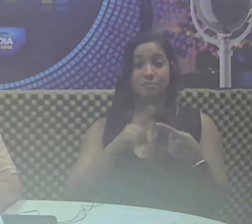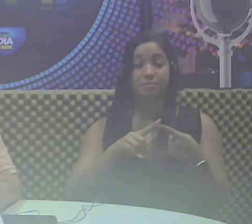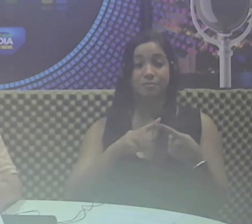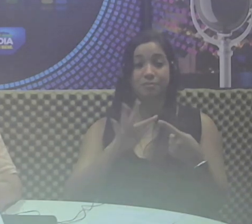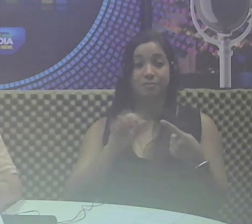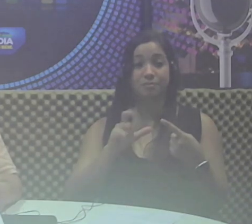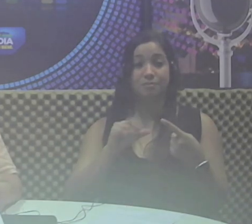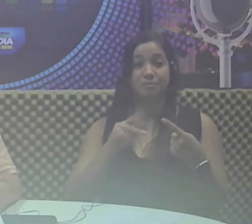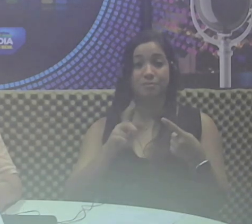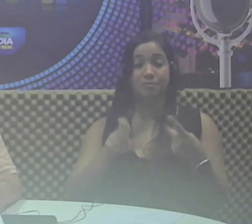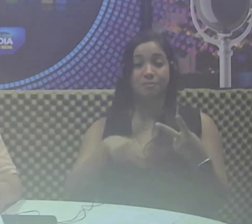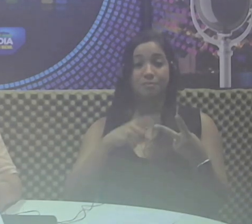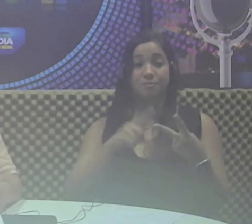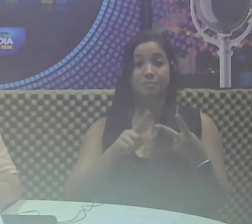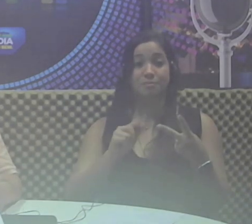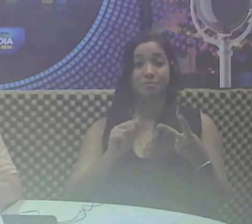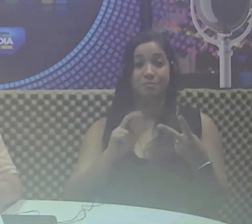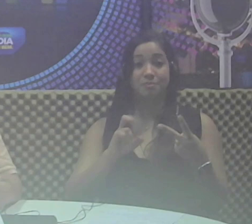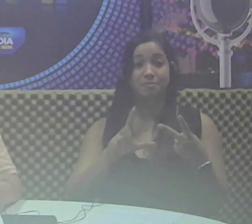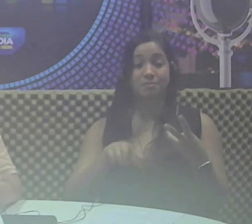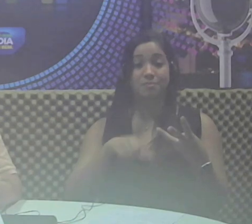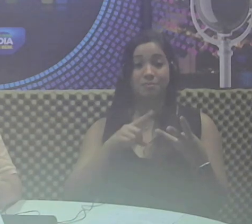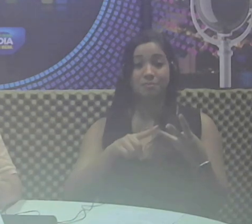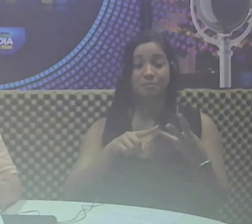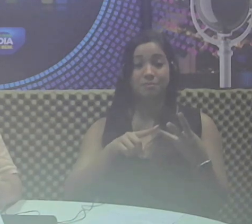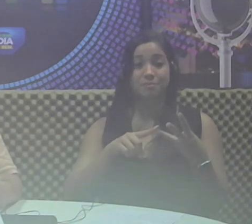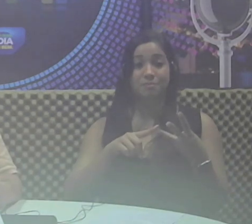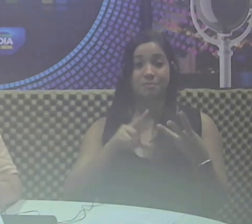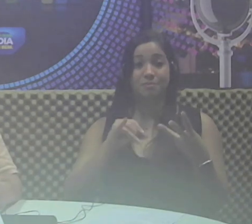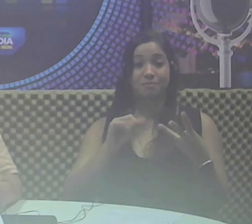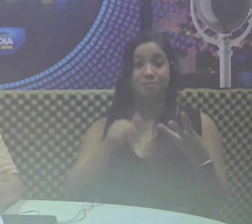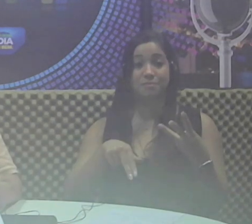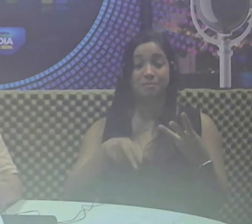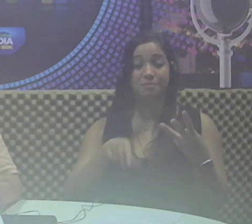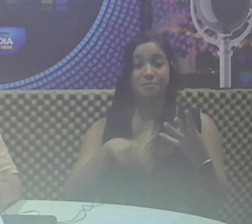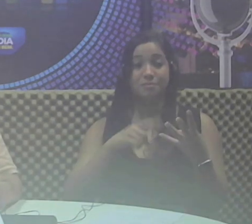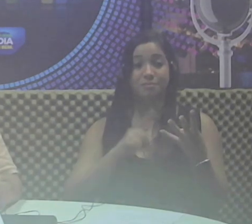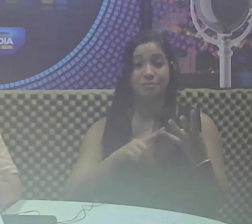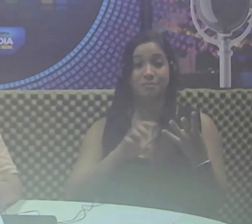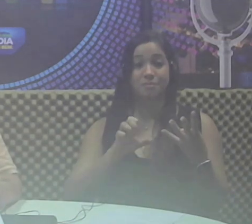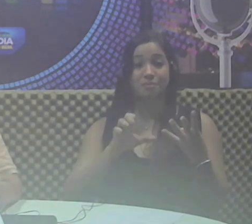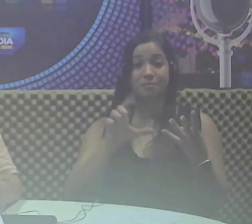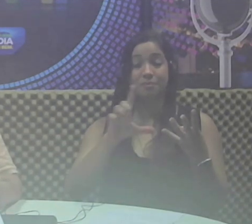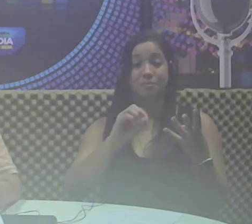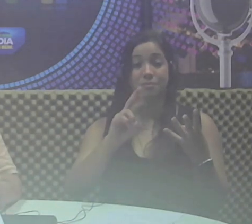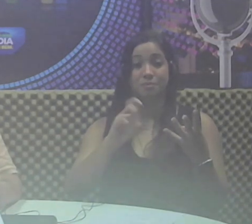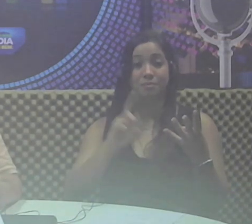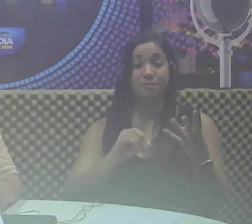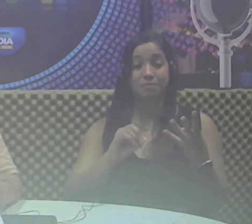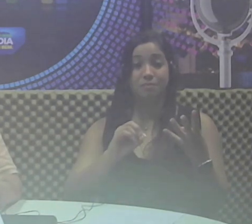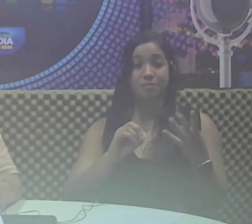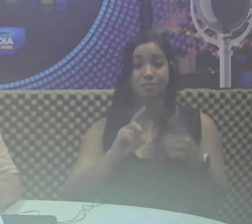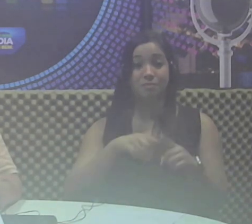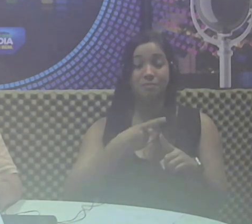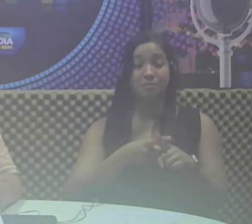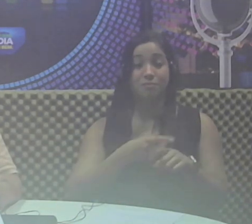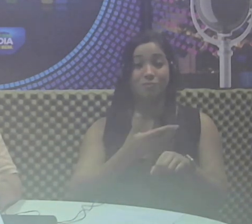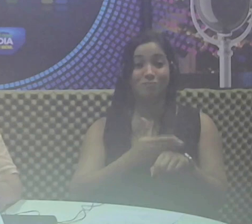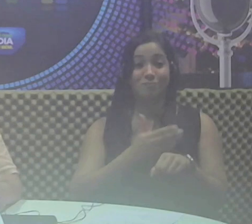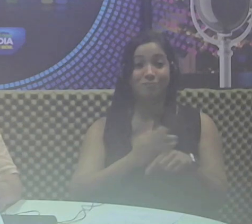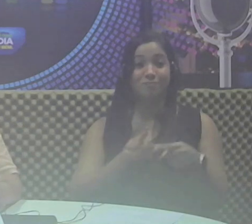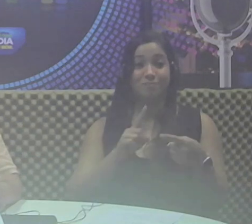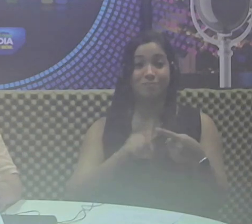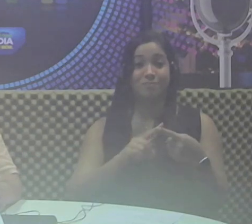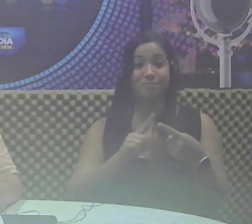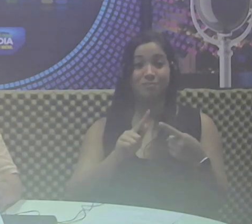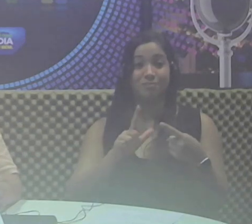Felipe Costa, Gabriele Vilarinho, Lian Goulart e Lorenzo Biasi, e pelos treinadores